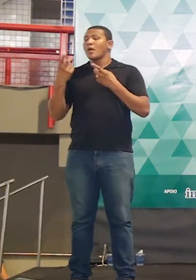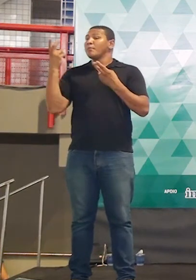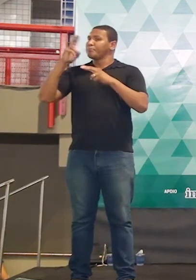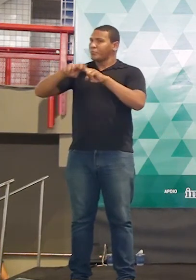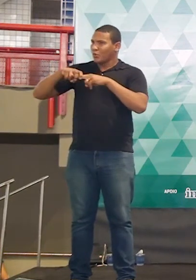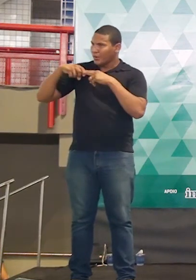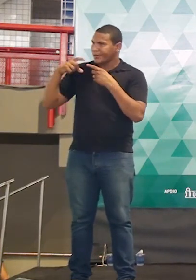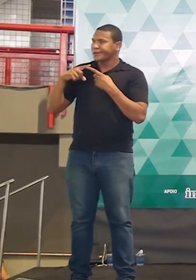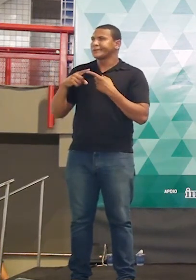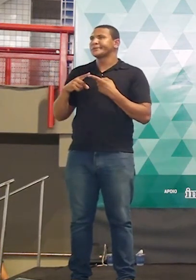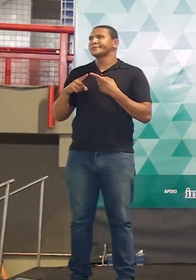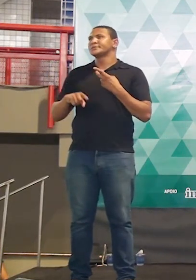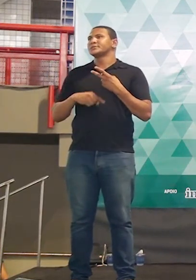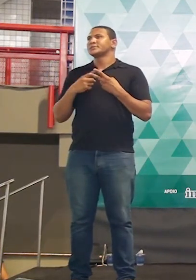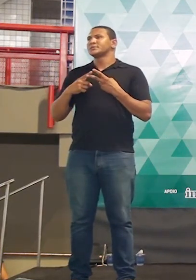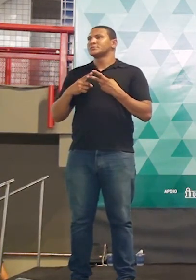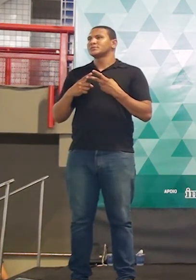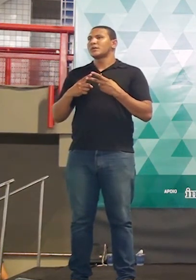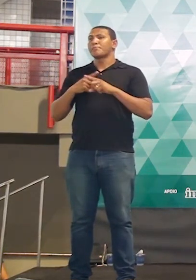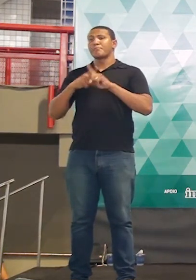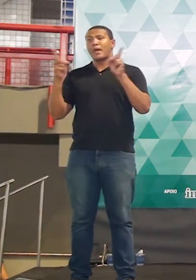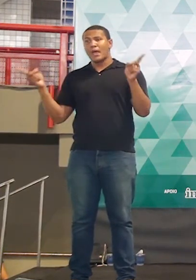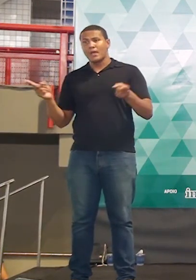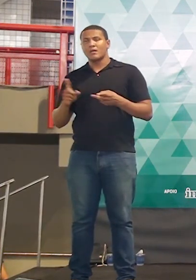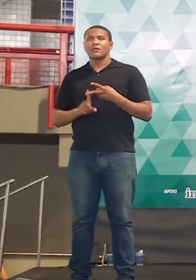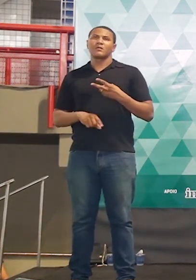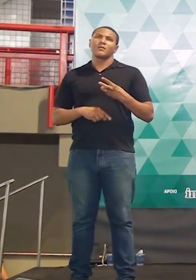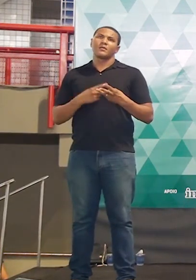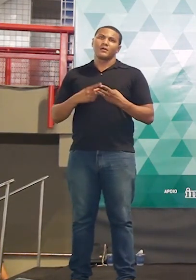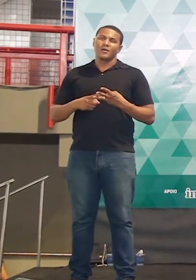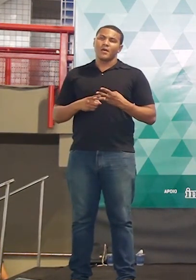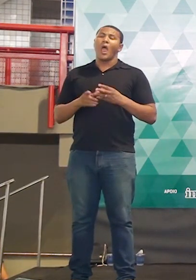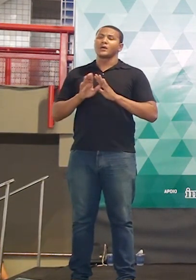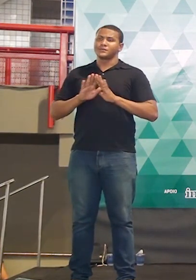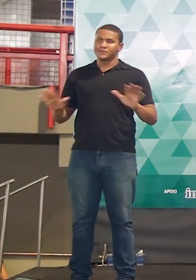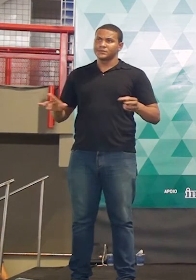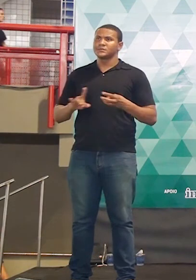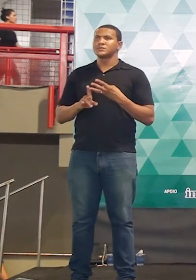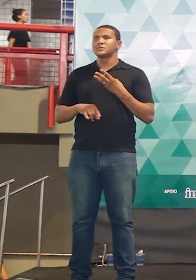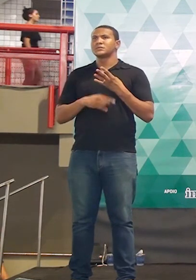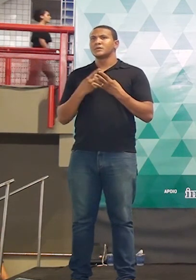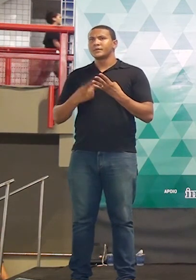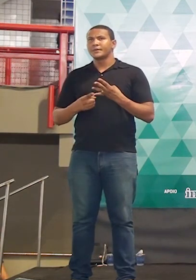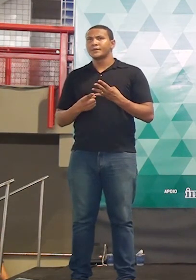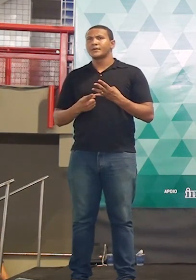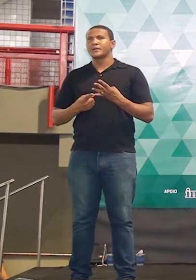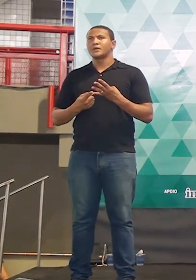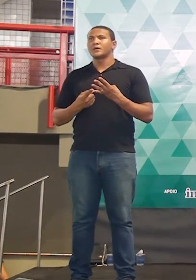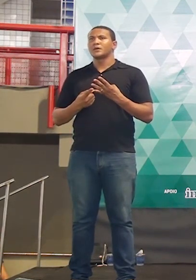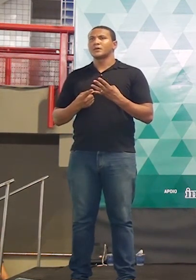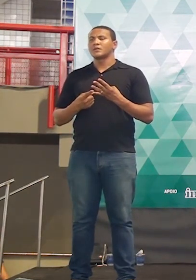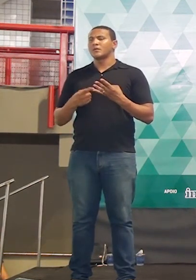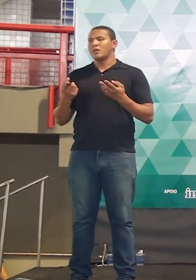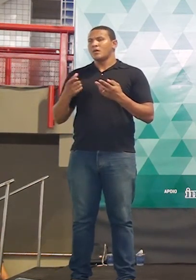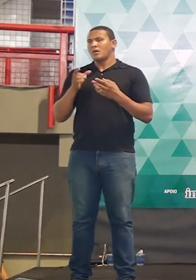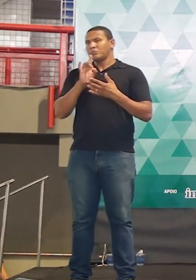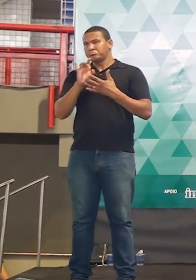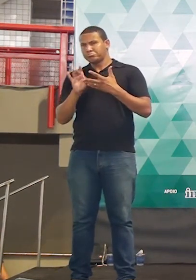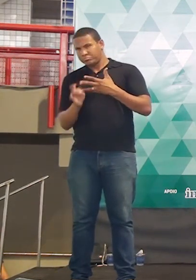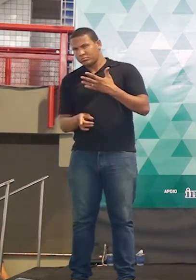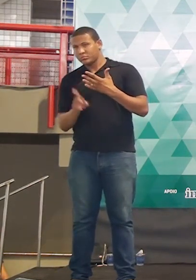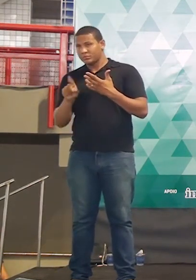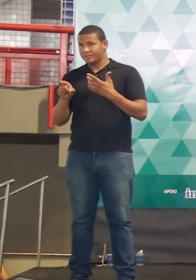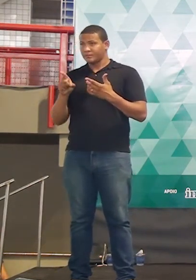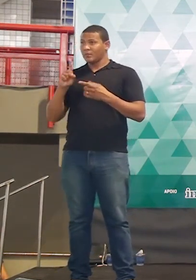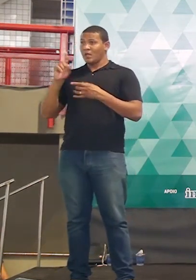isso, entretanto, assim, desse modo, qualquer um deles. Depois de